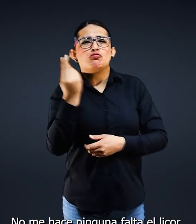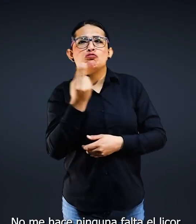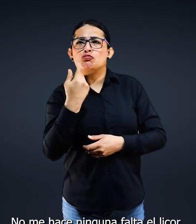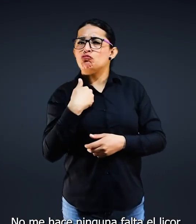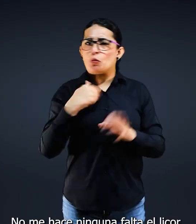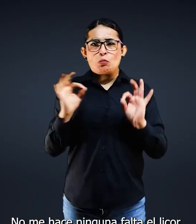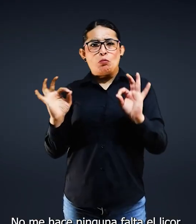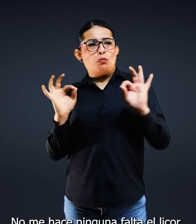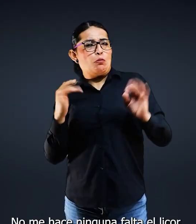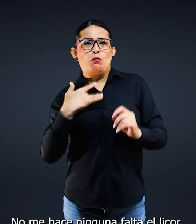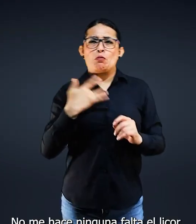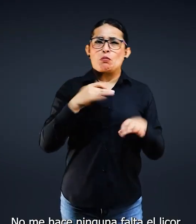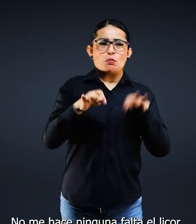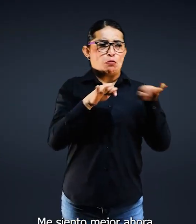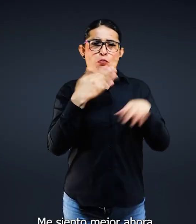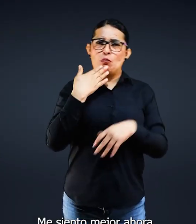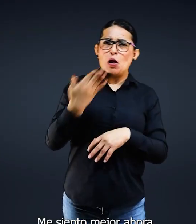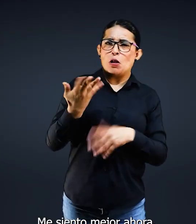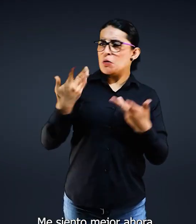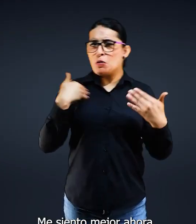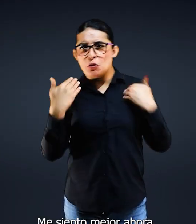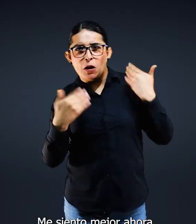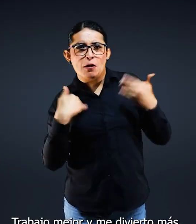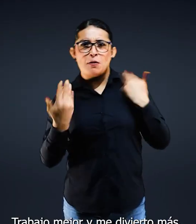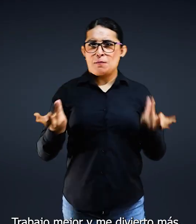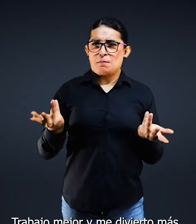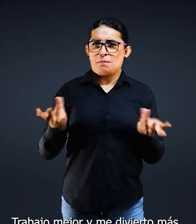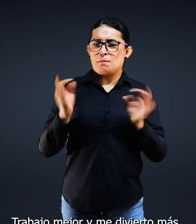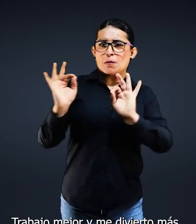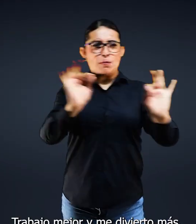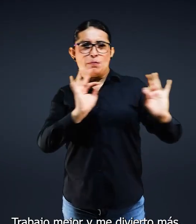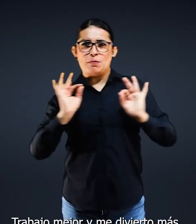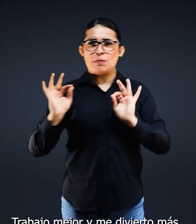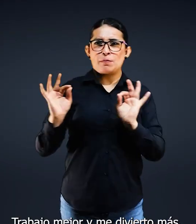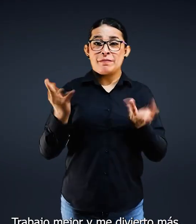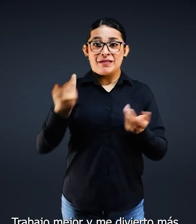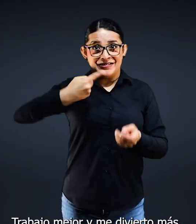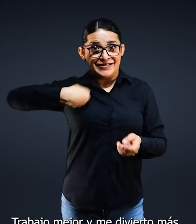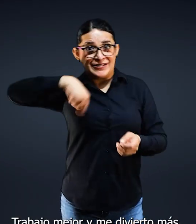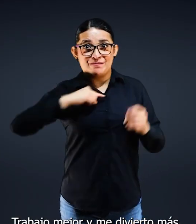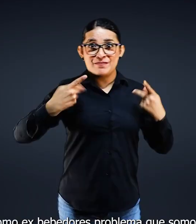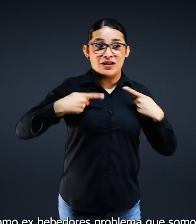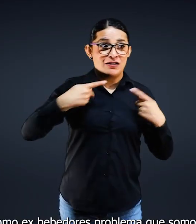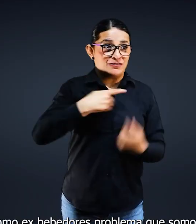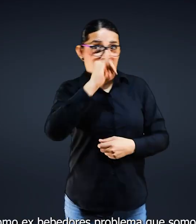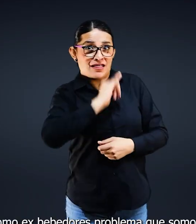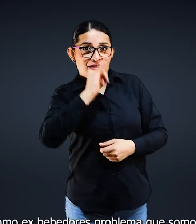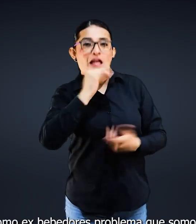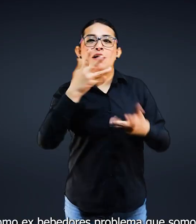«No me hace ninguna falta el licor, me siento mejor ahora, trabajo mejor y me divierto más». Como exbebedores problema